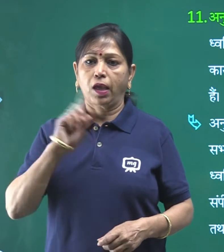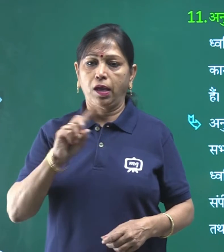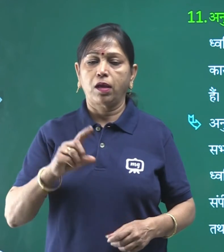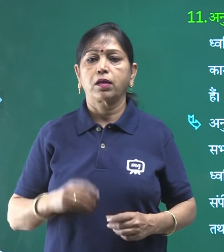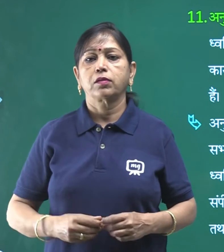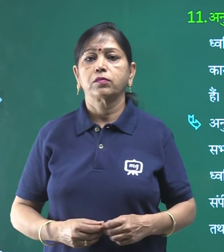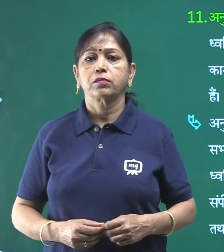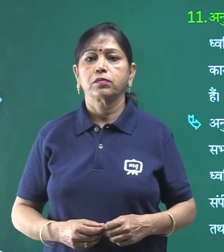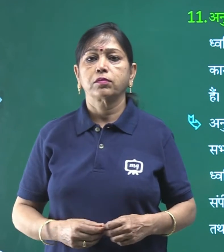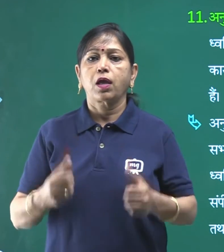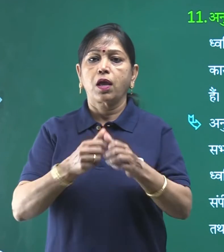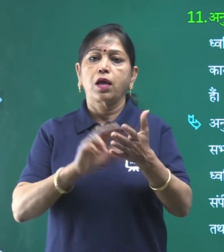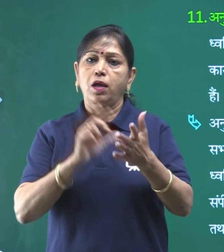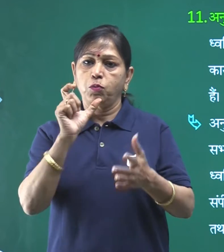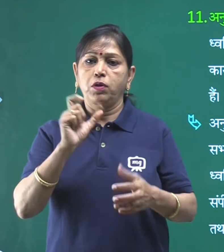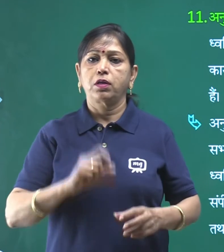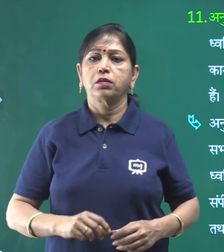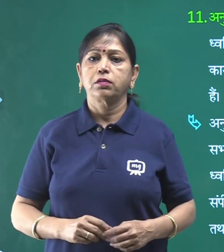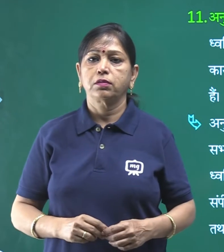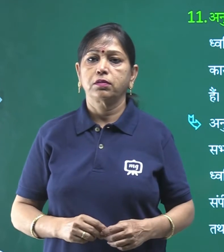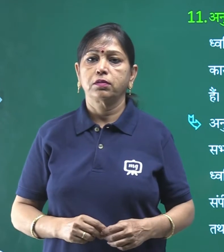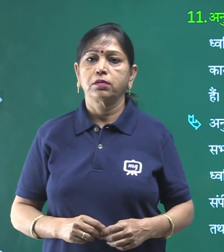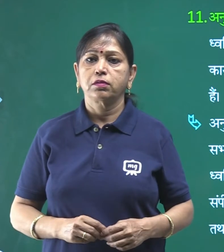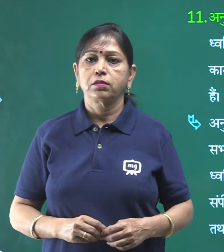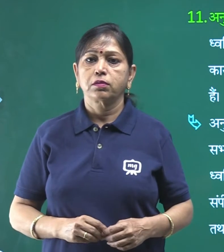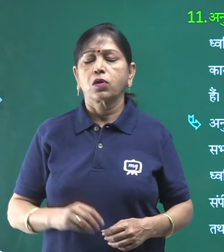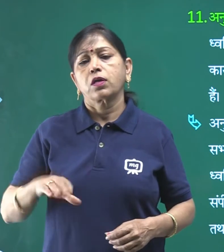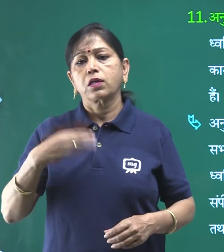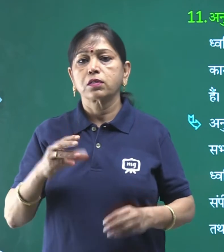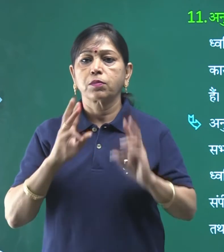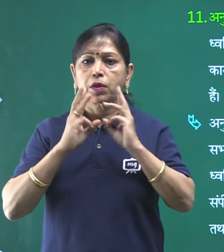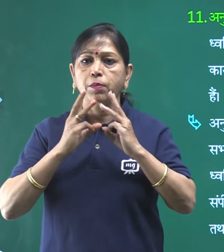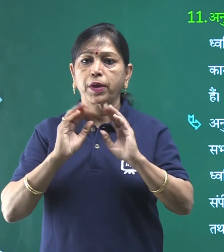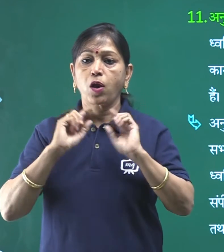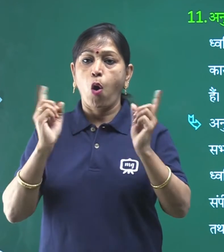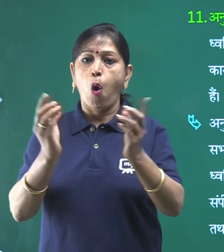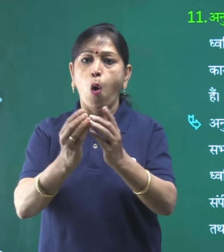11 अनुरणन किसी सभागार में